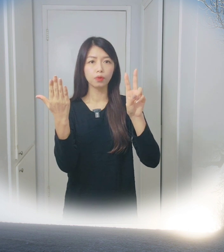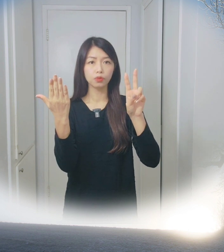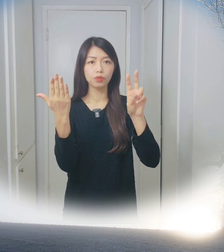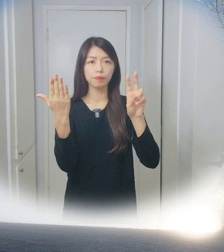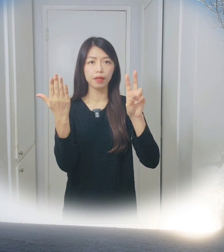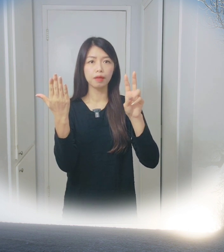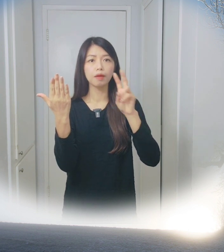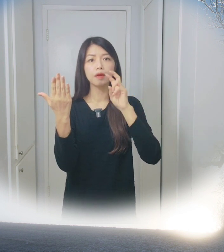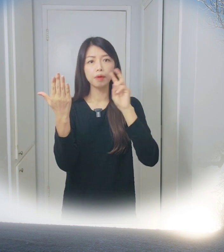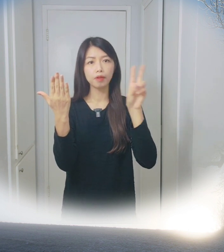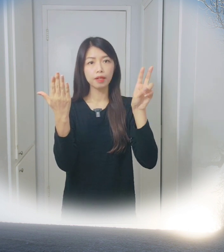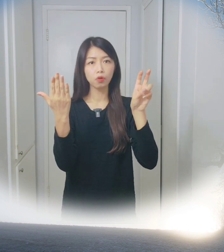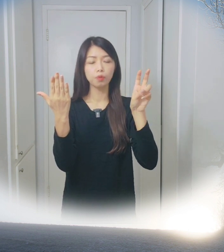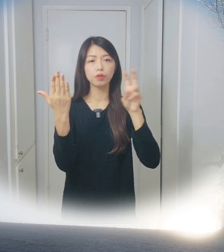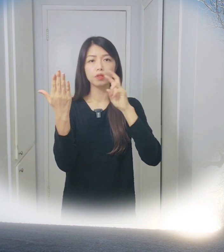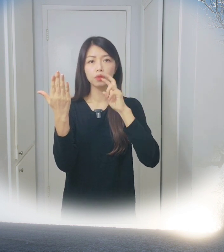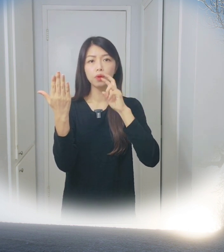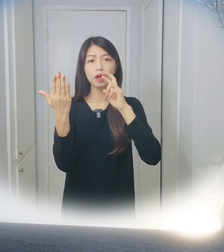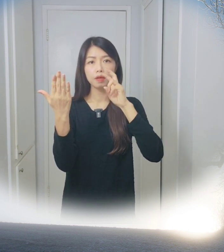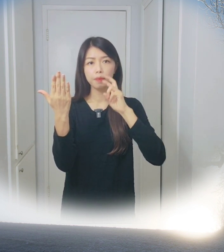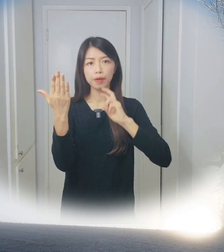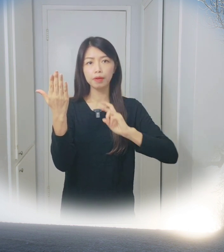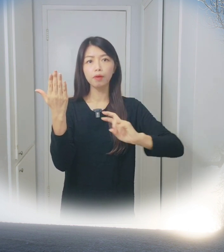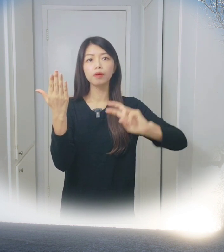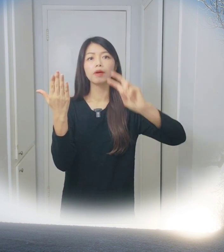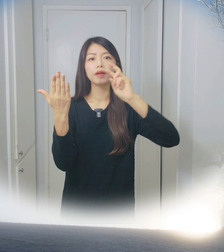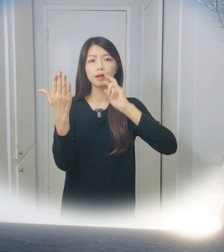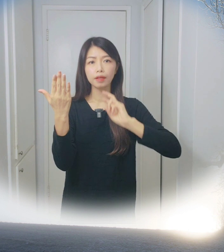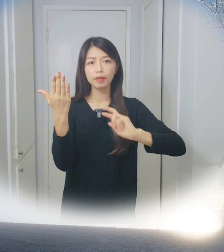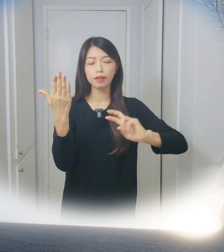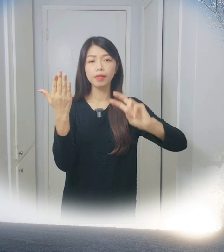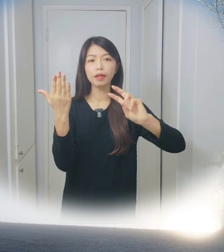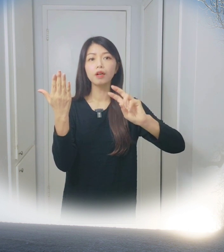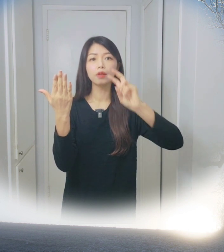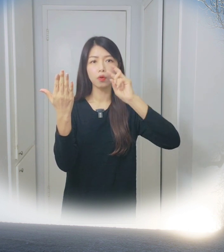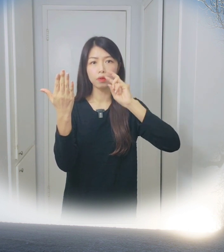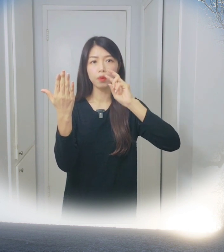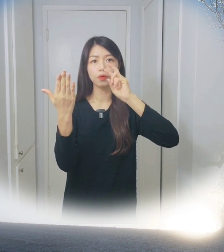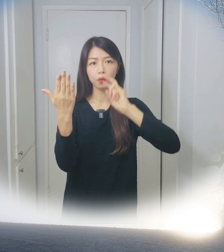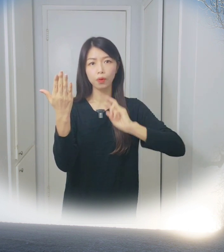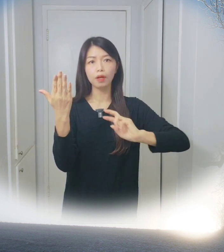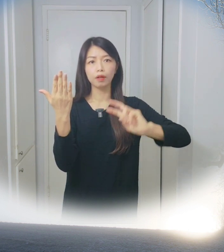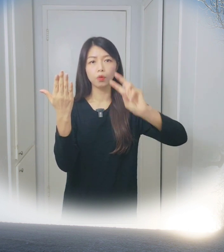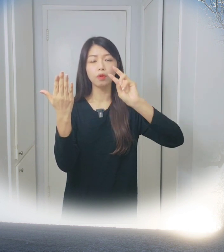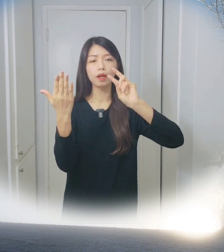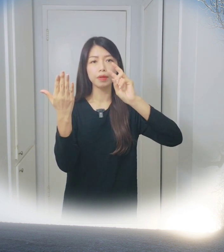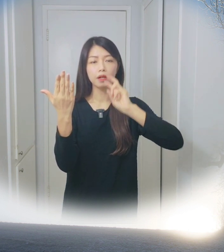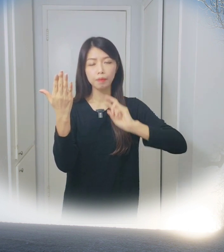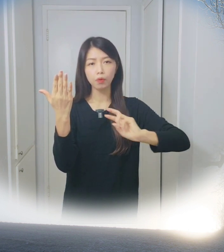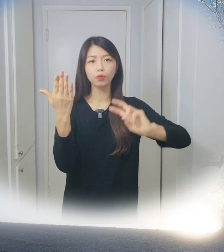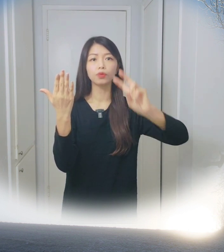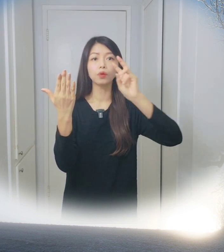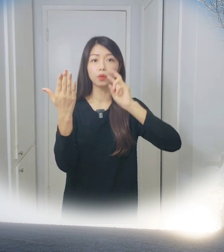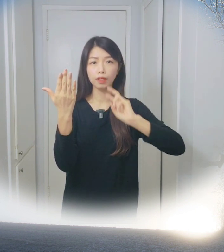검지하고 중지만 펴서 살짝 구부려 주시고 입 앞에서 찬양이 흘러나오는 표현으로 이렇게